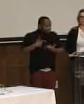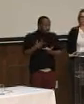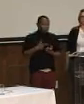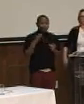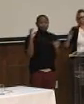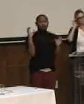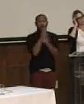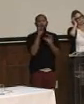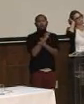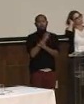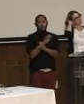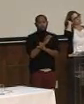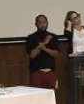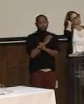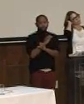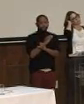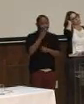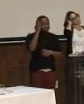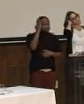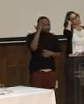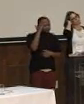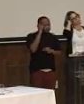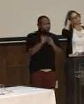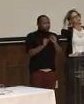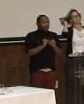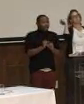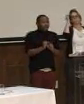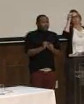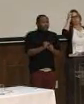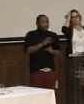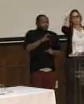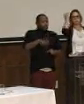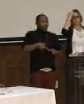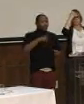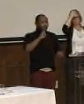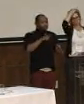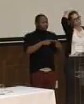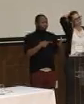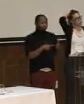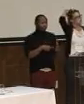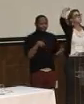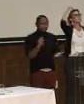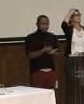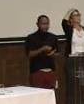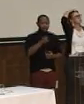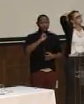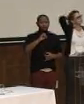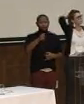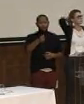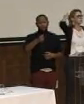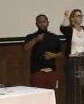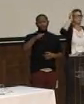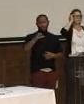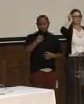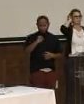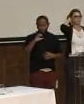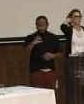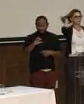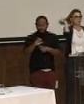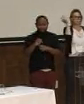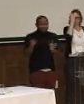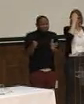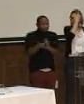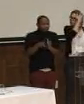rapidamente, né, atuar. Eu sei que isso não é a prerrogativa do reitor, falou que vai pagar o ERSC, isso quem paga é o Ministério